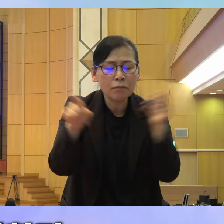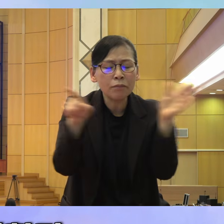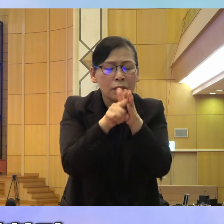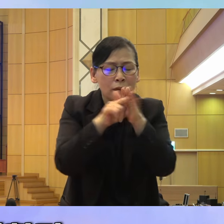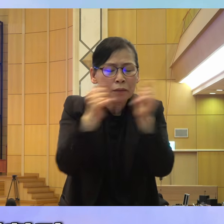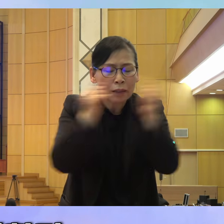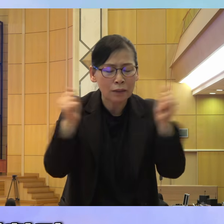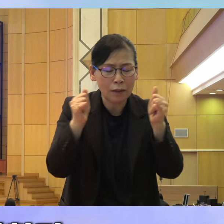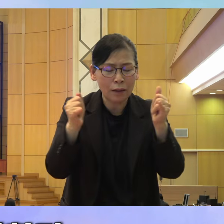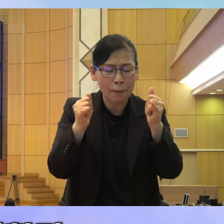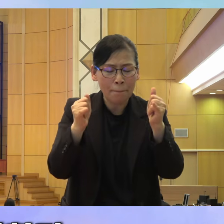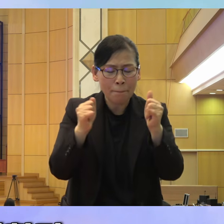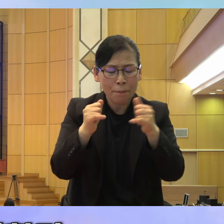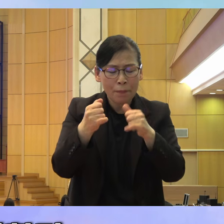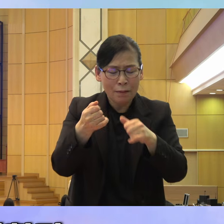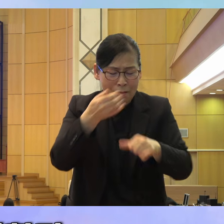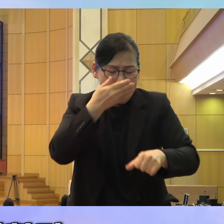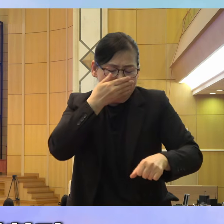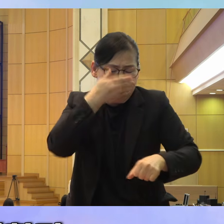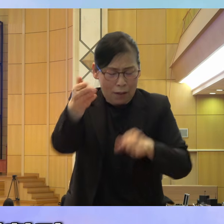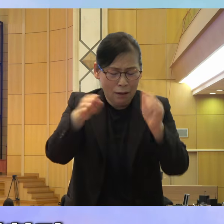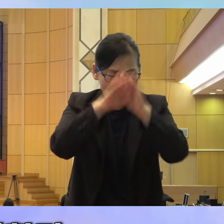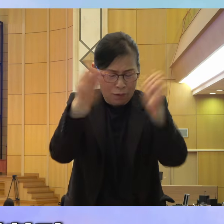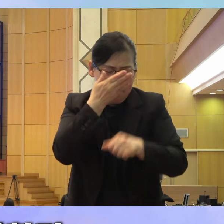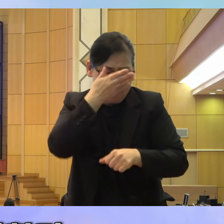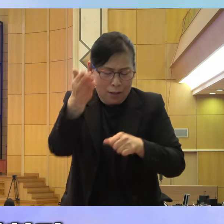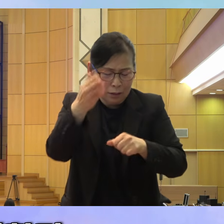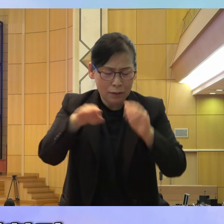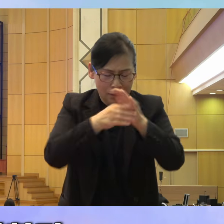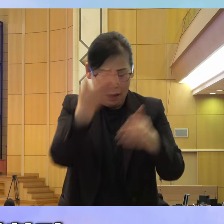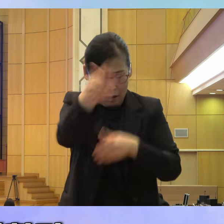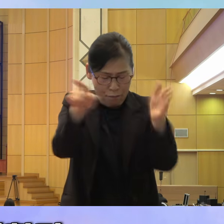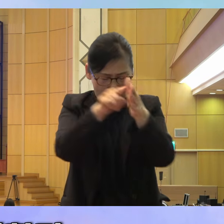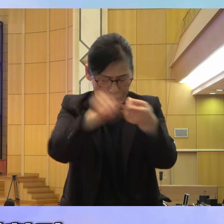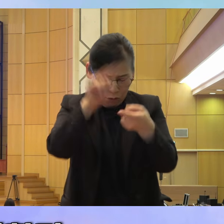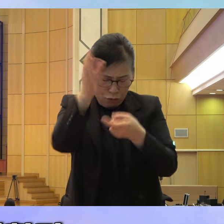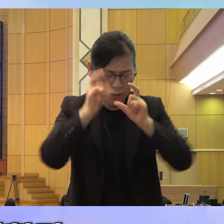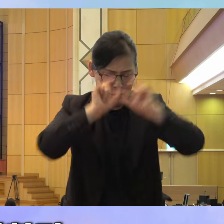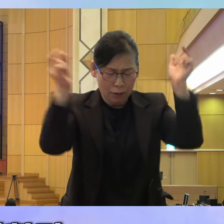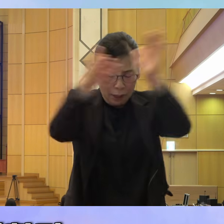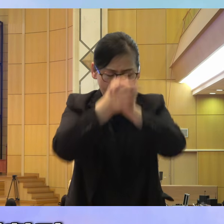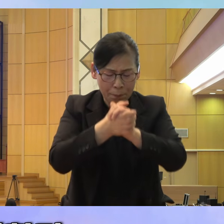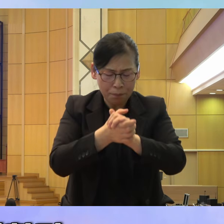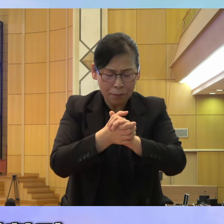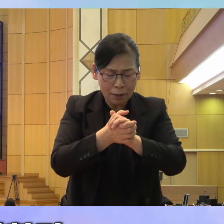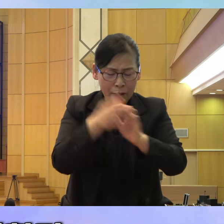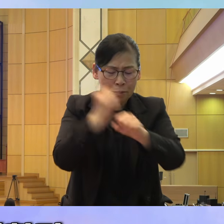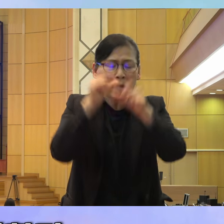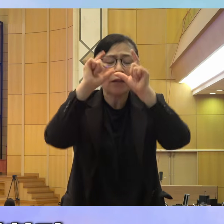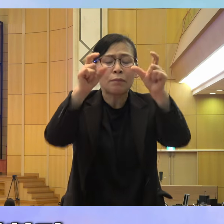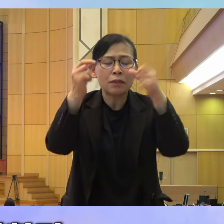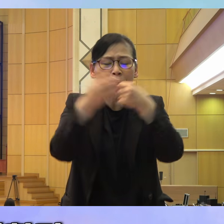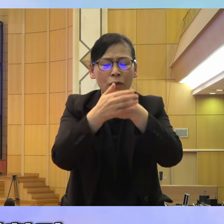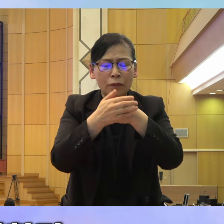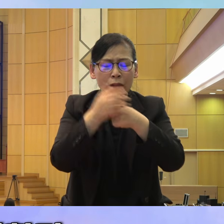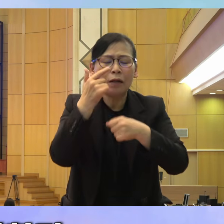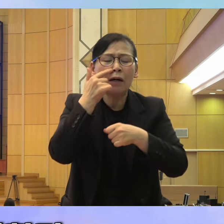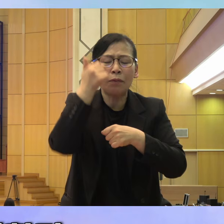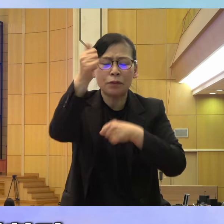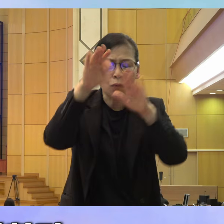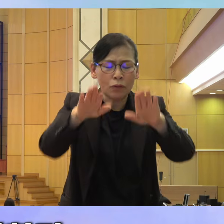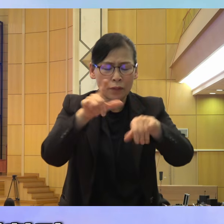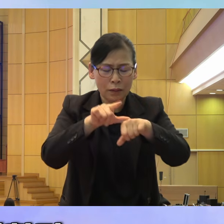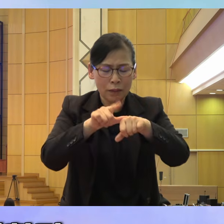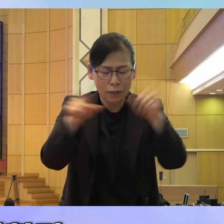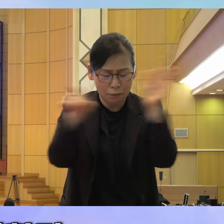믿는 자는 능치 못함이 없느니라. 내 믿음대로 될지어다 하셨으니 아버지 오늘